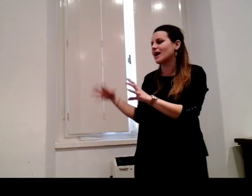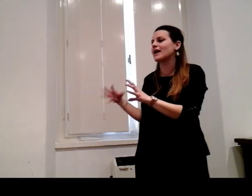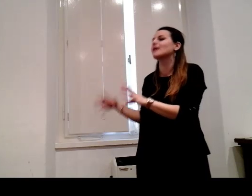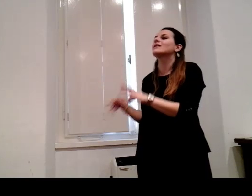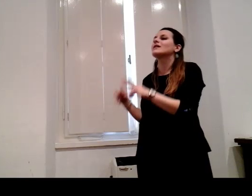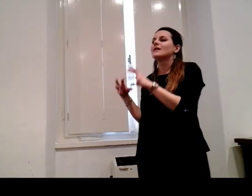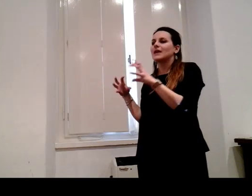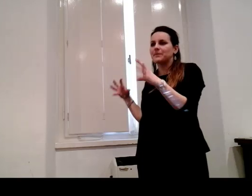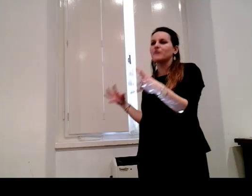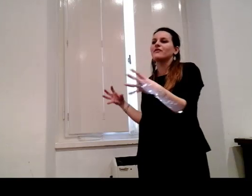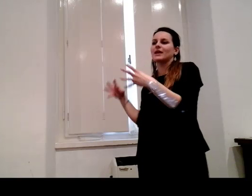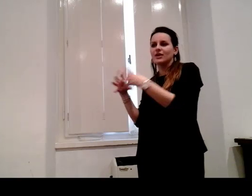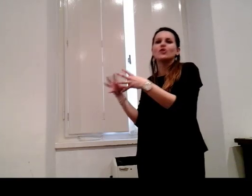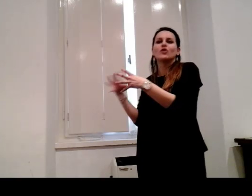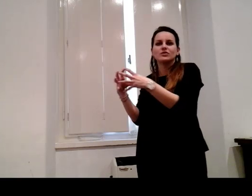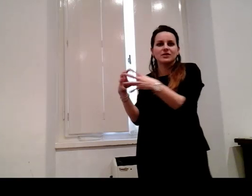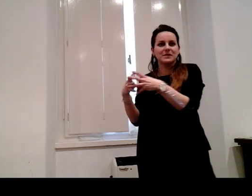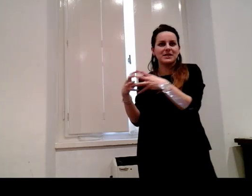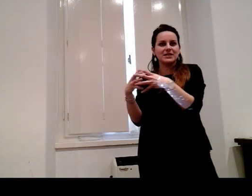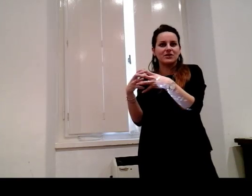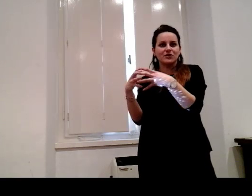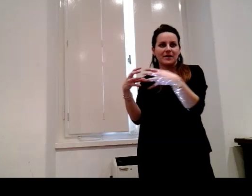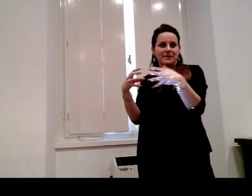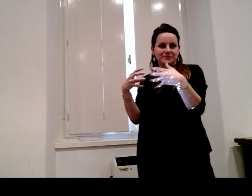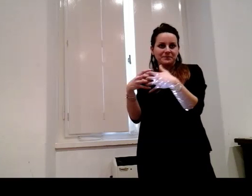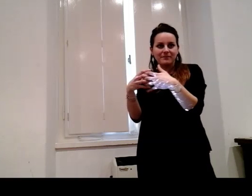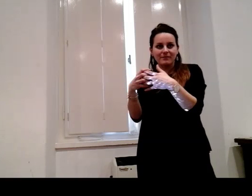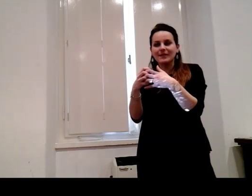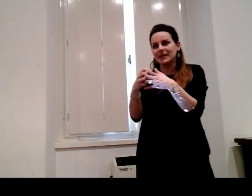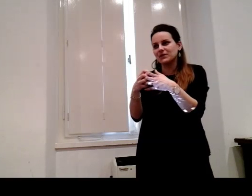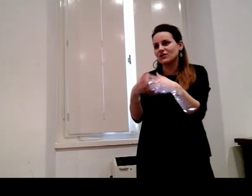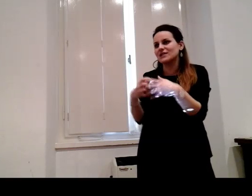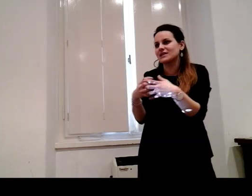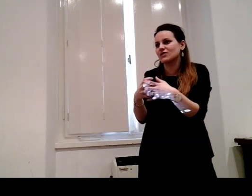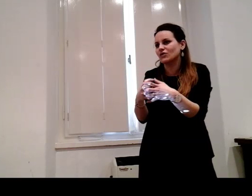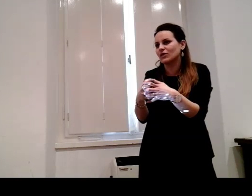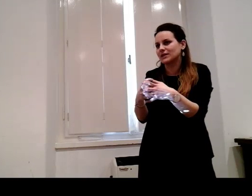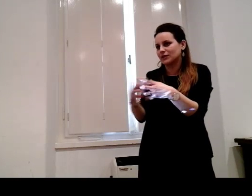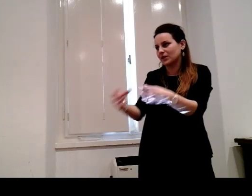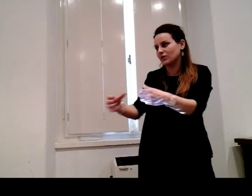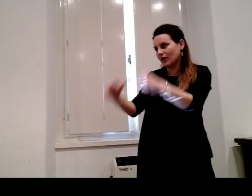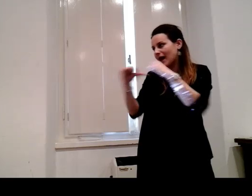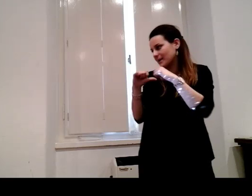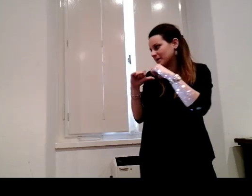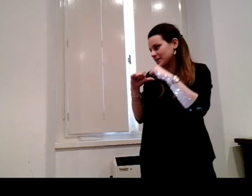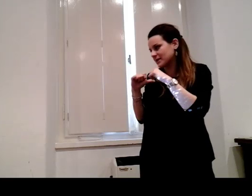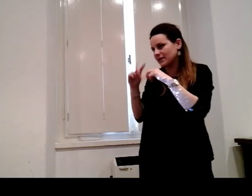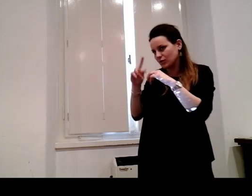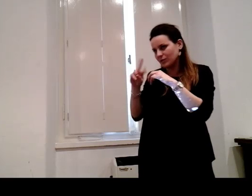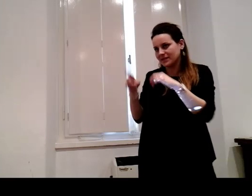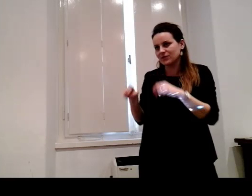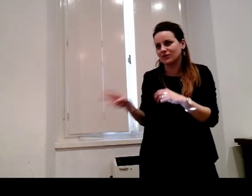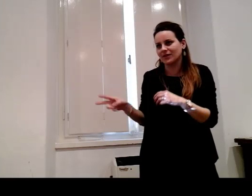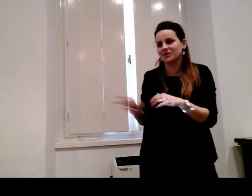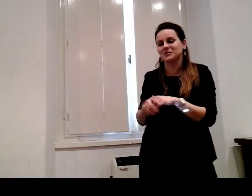riascoltare e poi fare l'incontro di mediazione dove le persone si ascoltano tra di loro alla presenza dei due mediatori, come